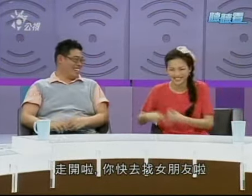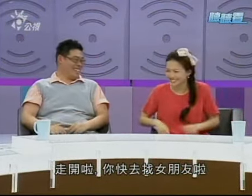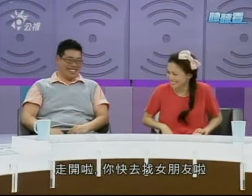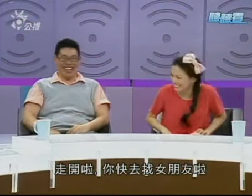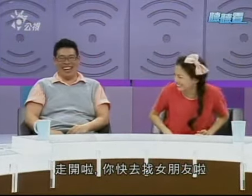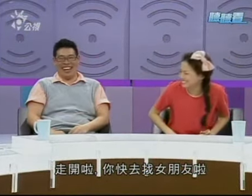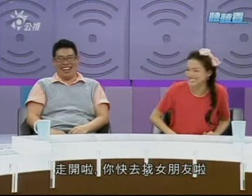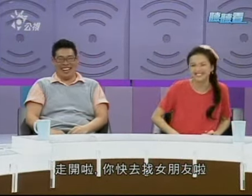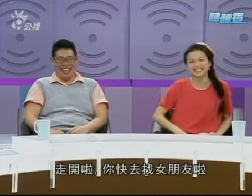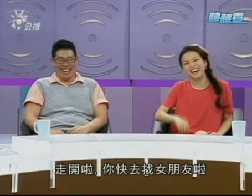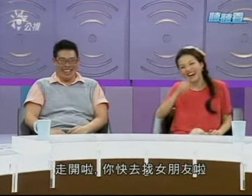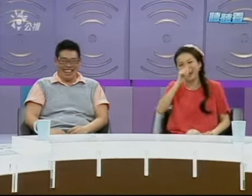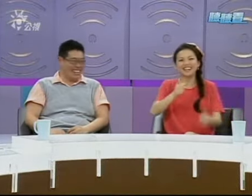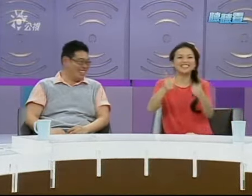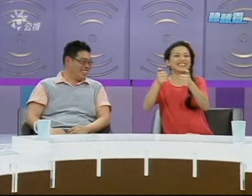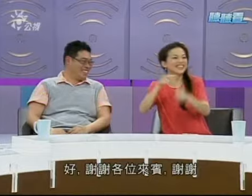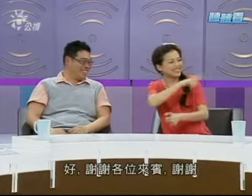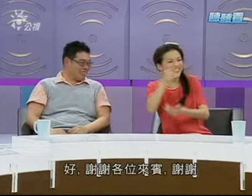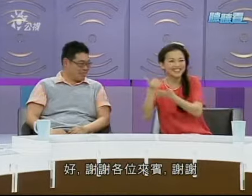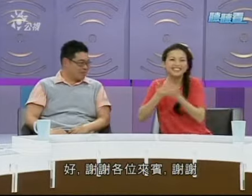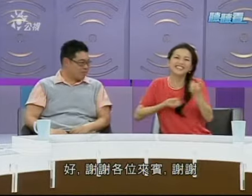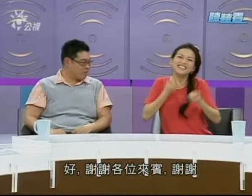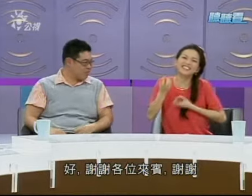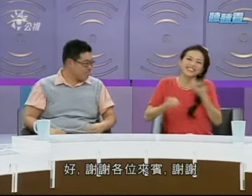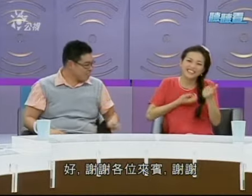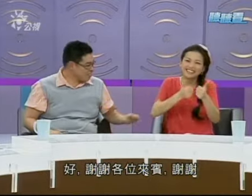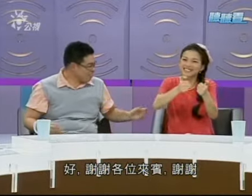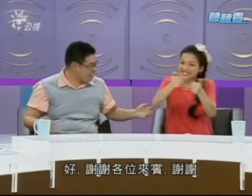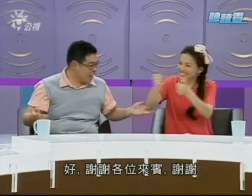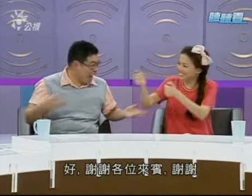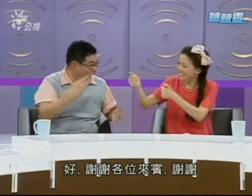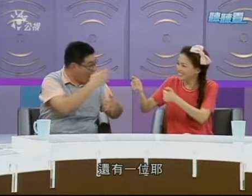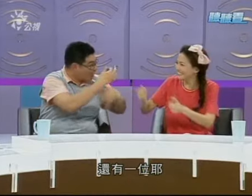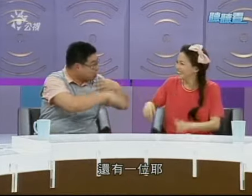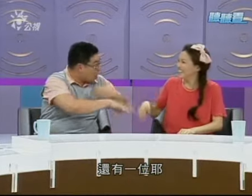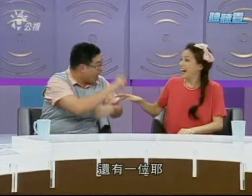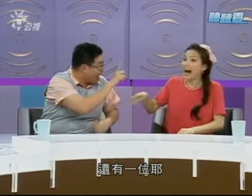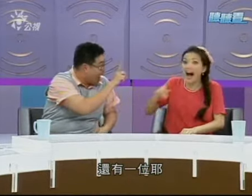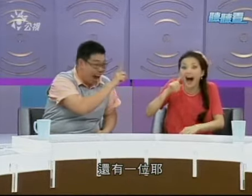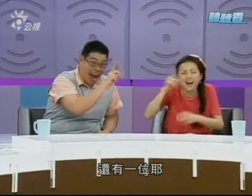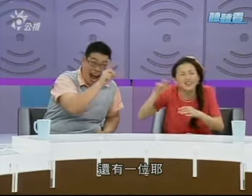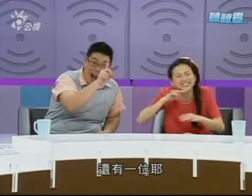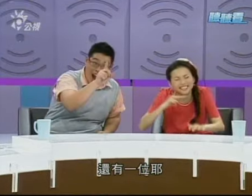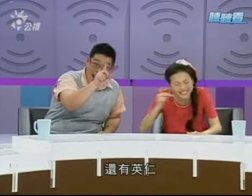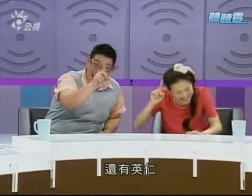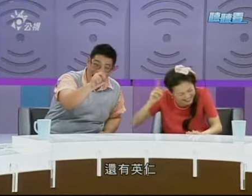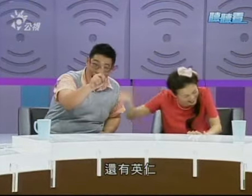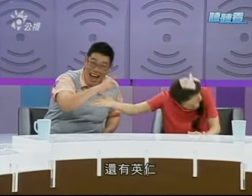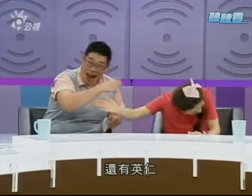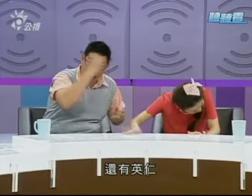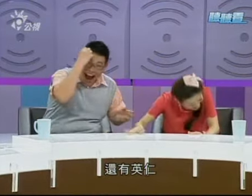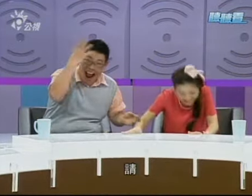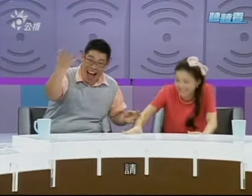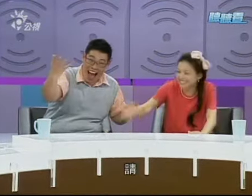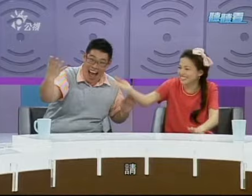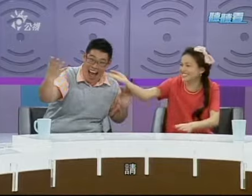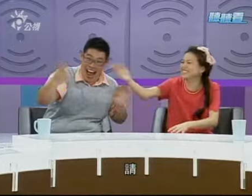朋友了好 谢谢各位来宾谢谢还有一位还有英人请啊